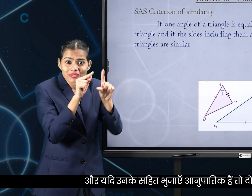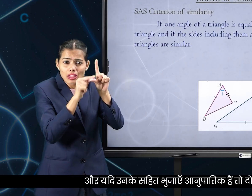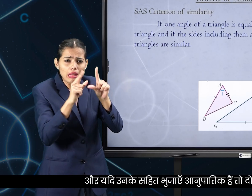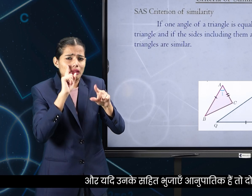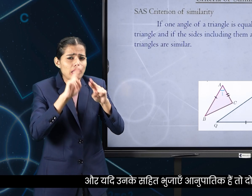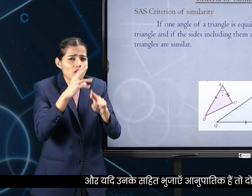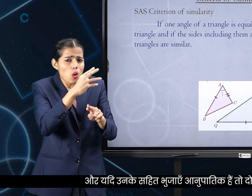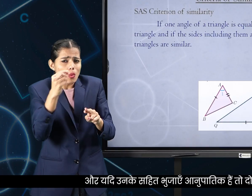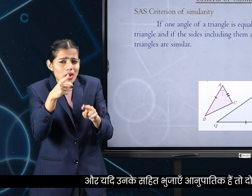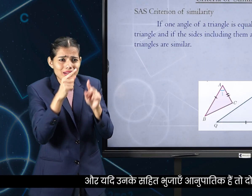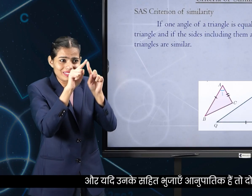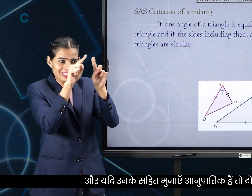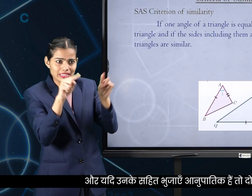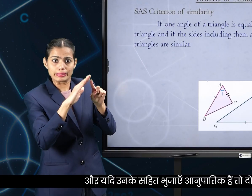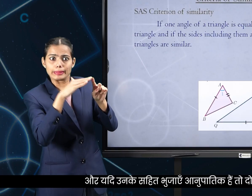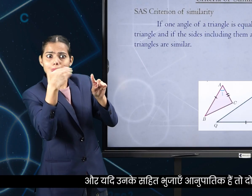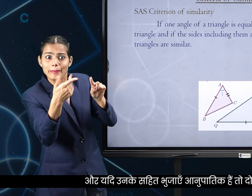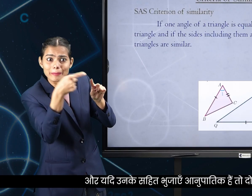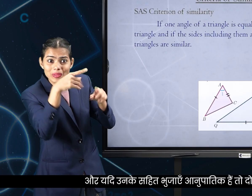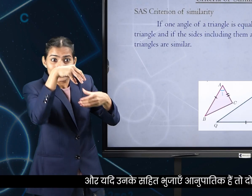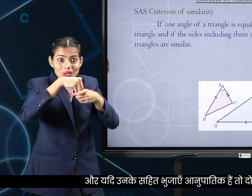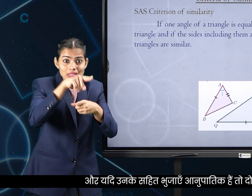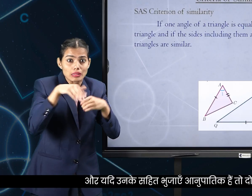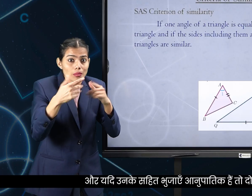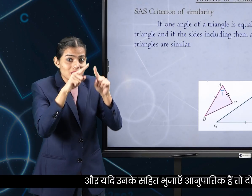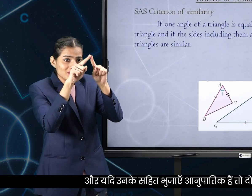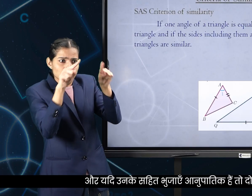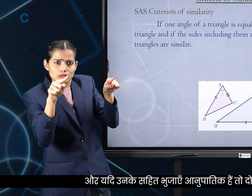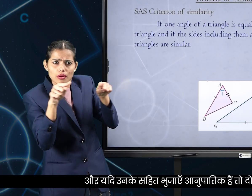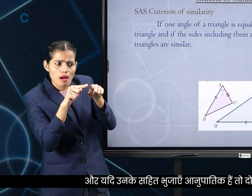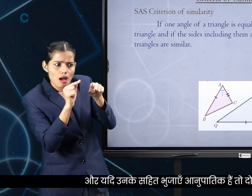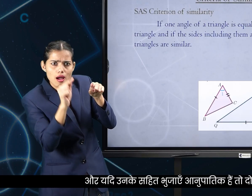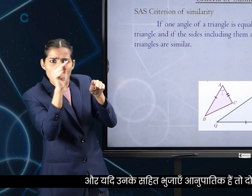सहिता भुजाएं अनुपातिका है, तो दोनों त्रिभुज समान है।